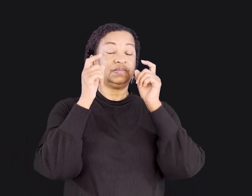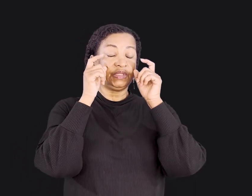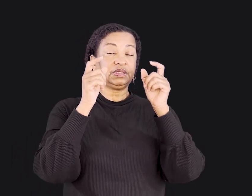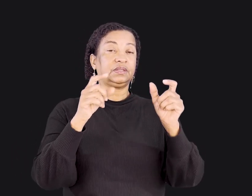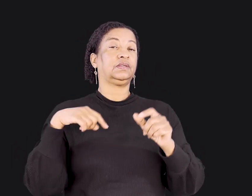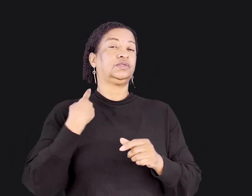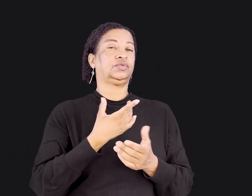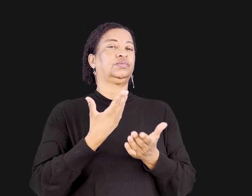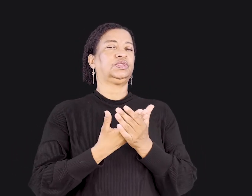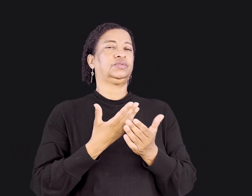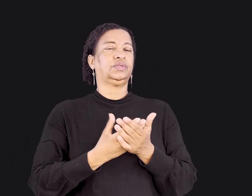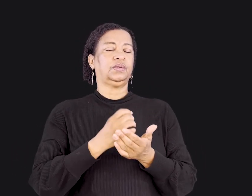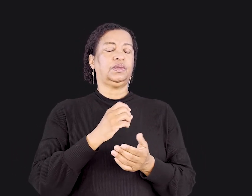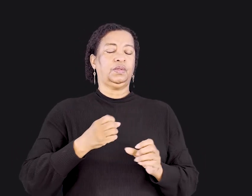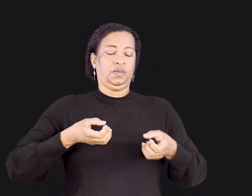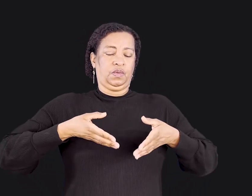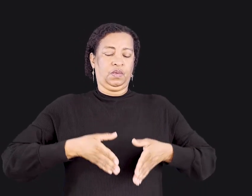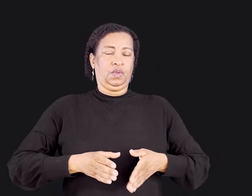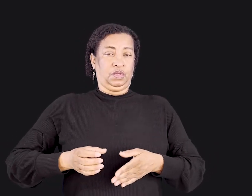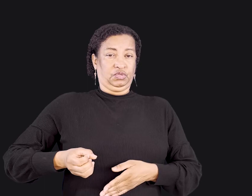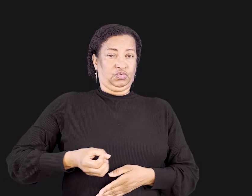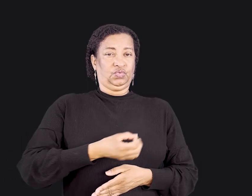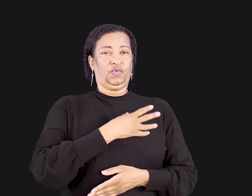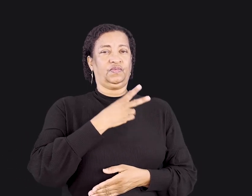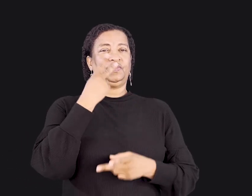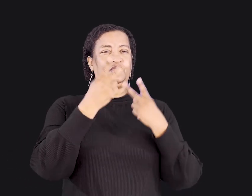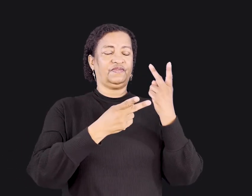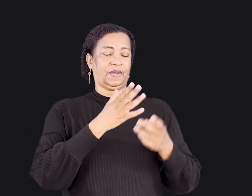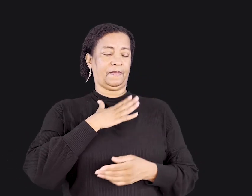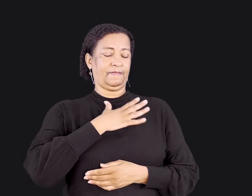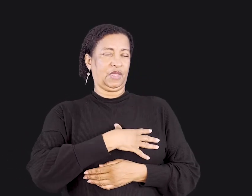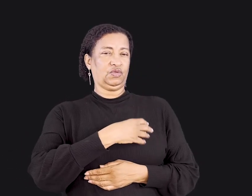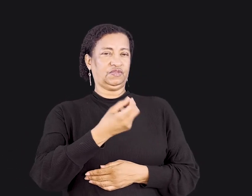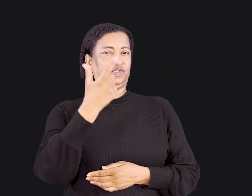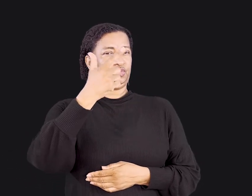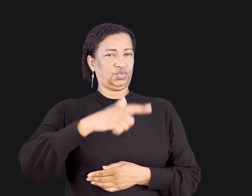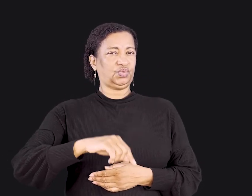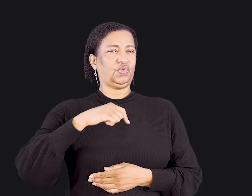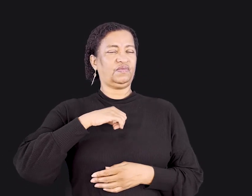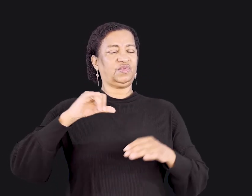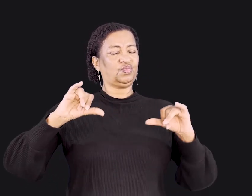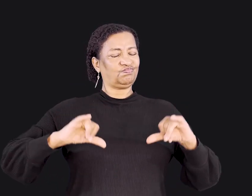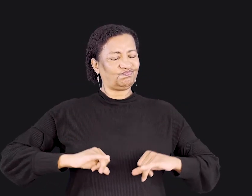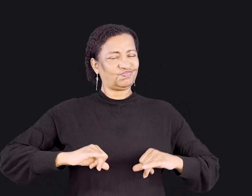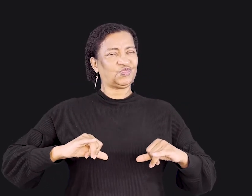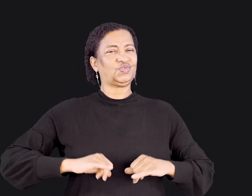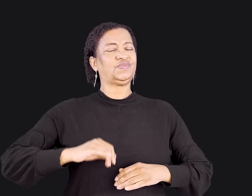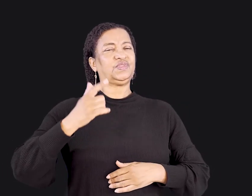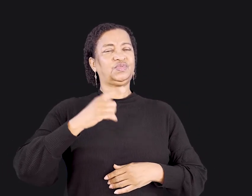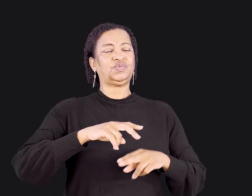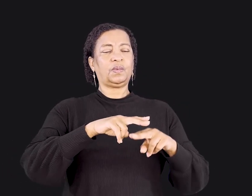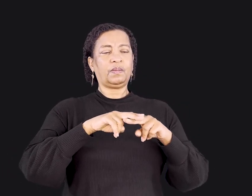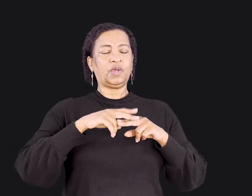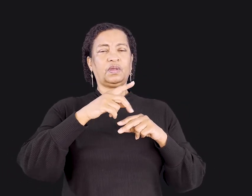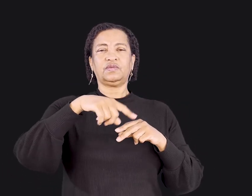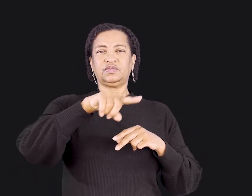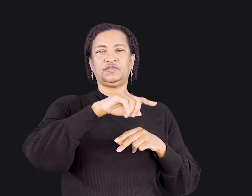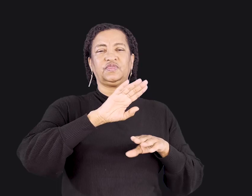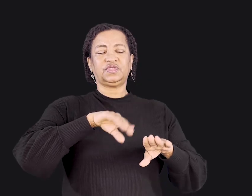estudando sobre o novo nascimento. Ele diz: Meus filhos, novamente estou sofrendo dores de parto por sua causa, até que Cristo